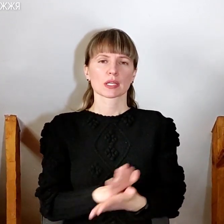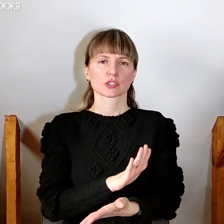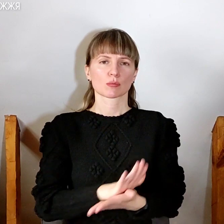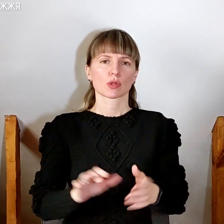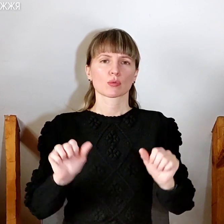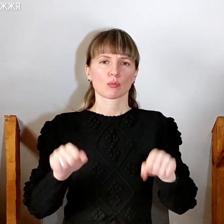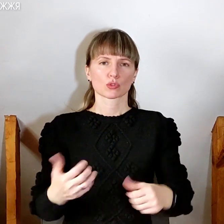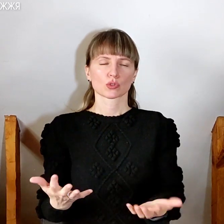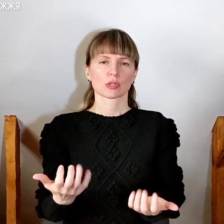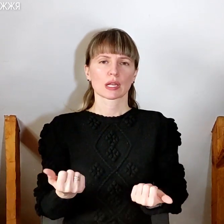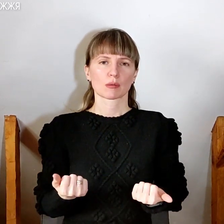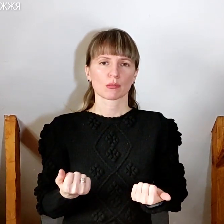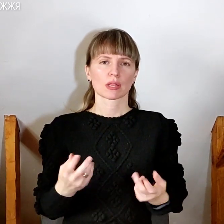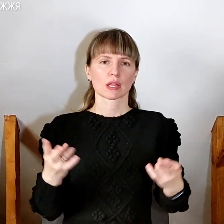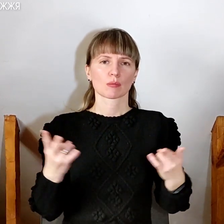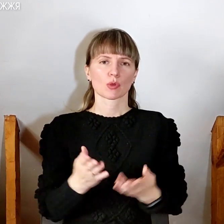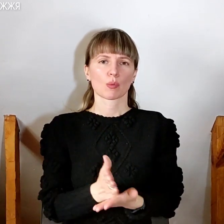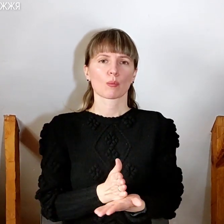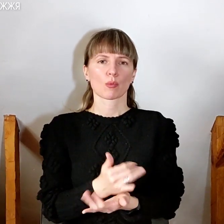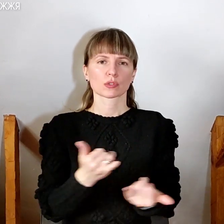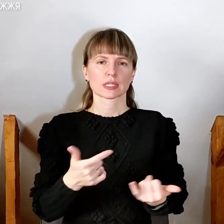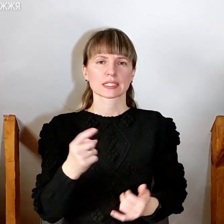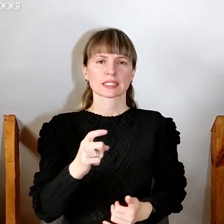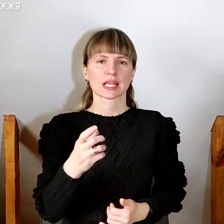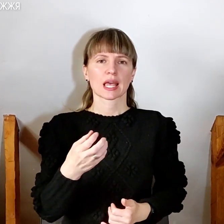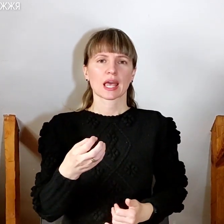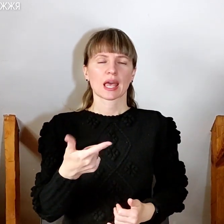можуть отримувати необхідну послугу з гемодіалізу. Прошу далі.